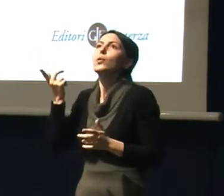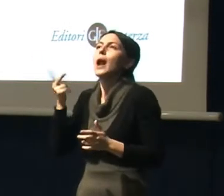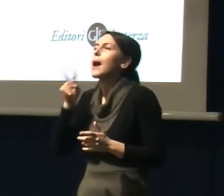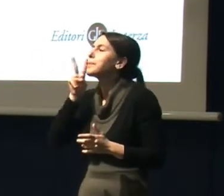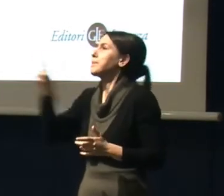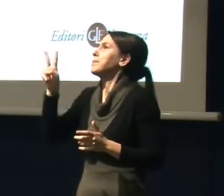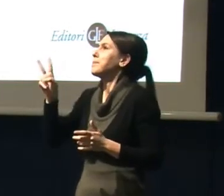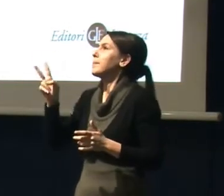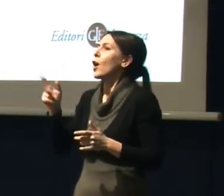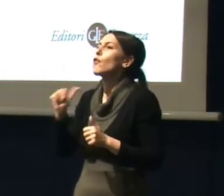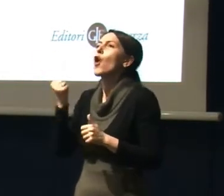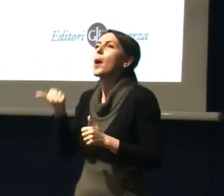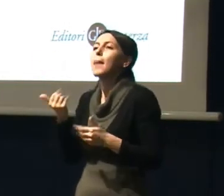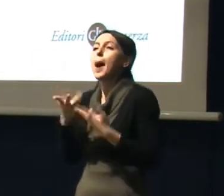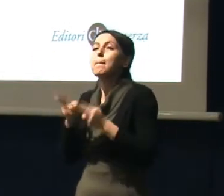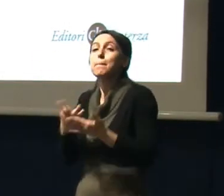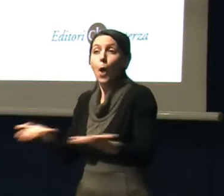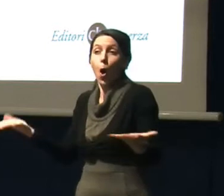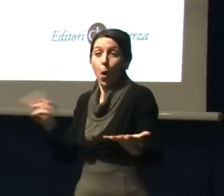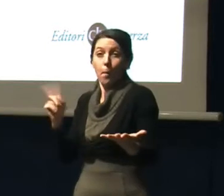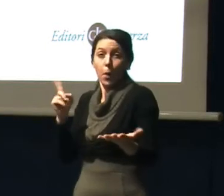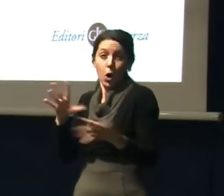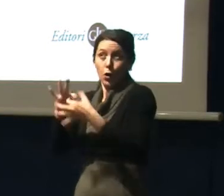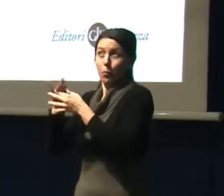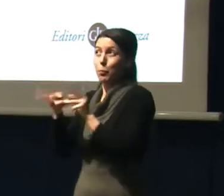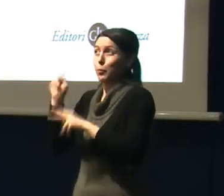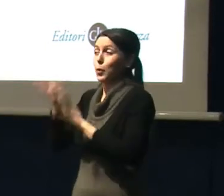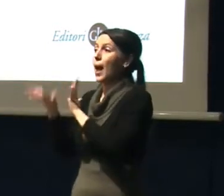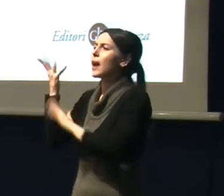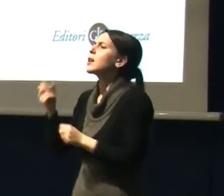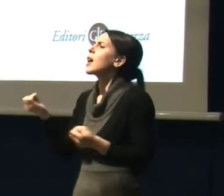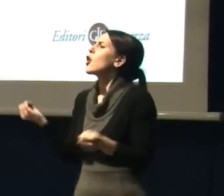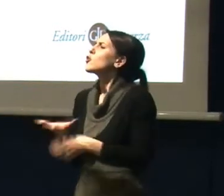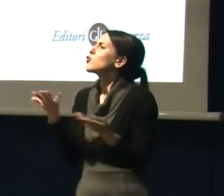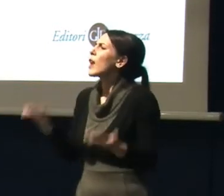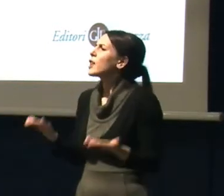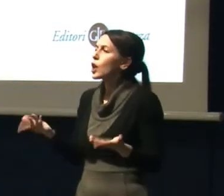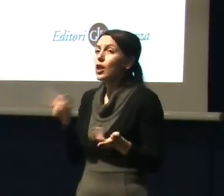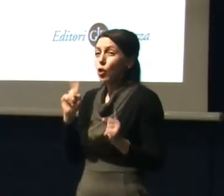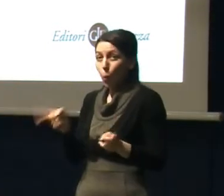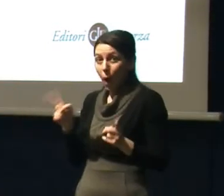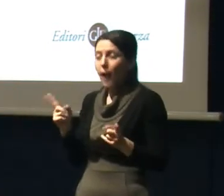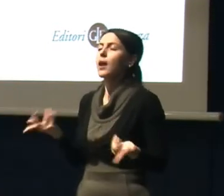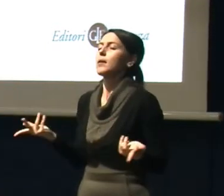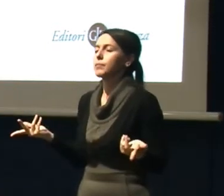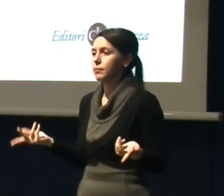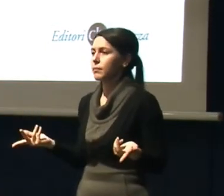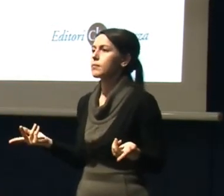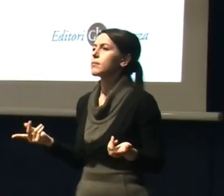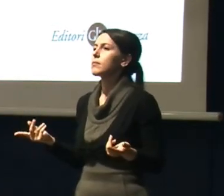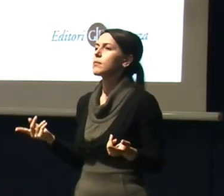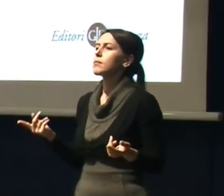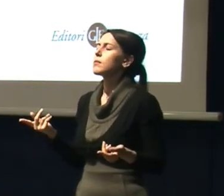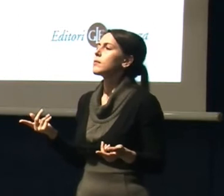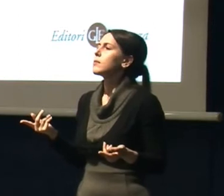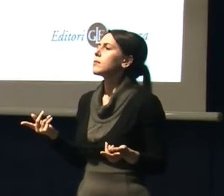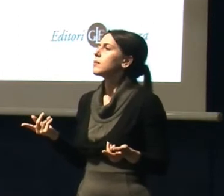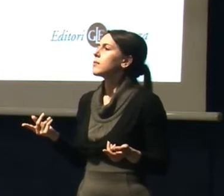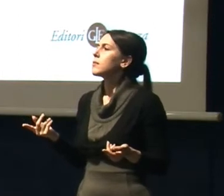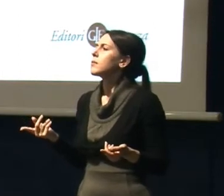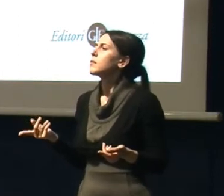non è mai stata popolare quello che è successo e che a un certo punto diciamo così